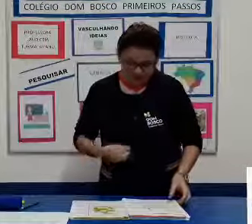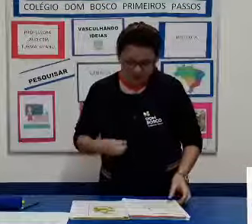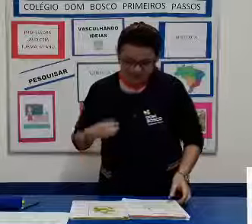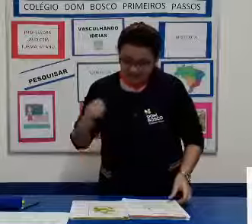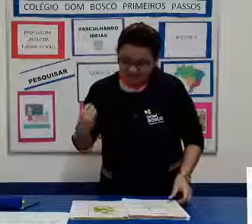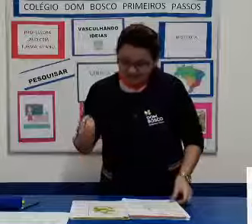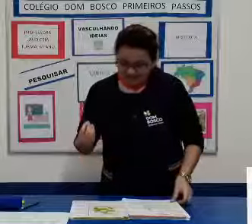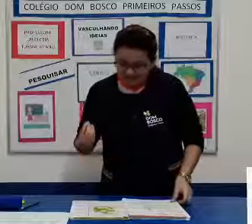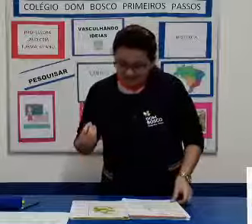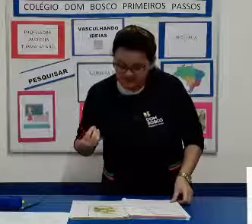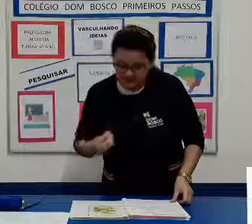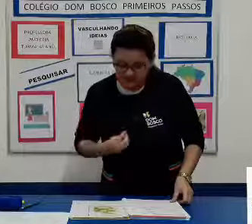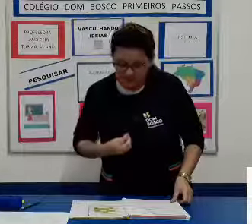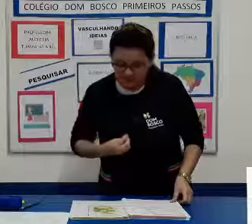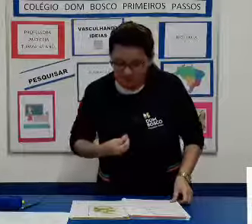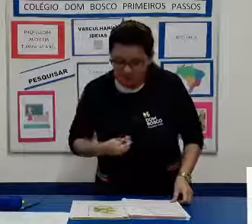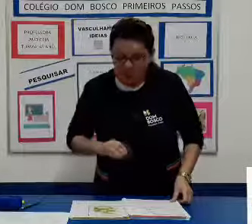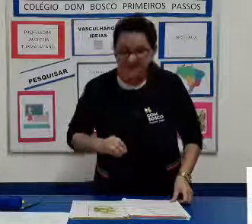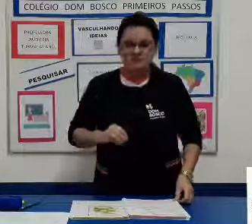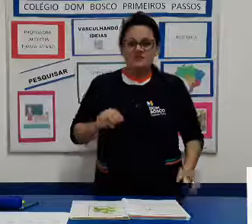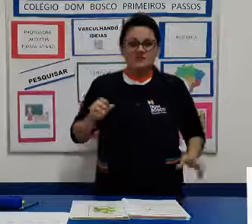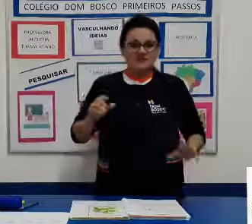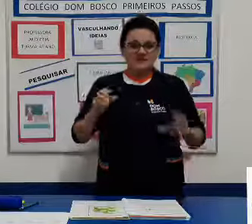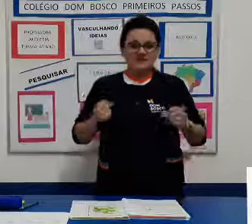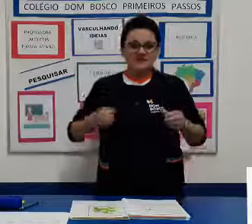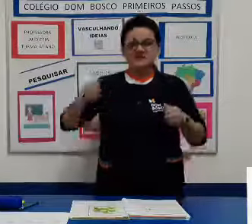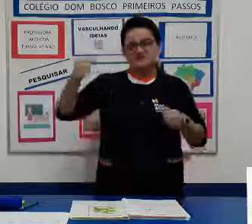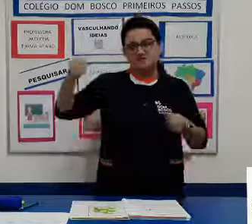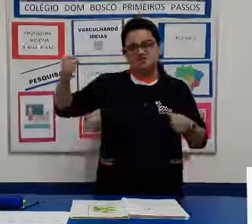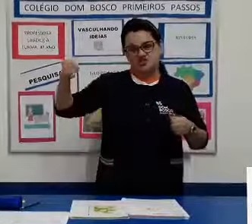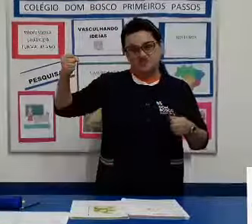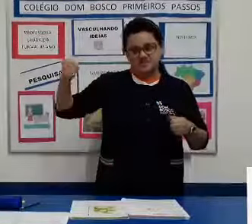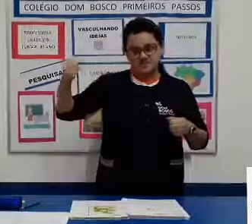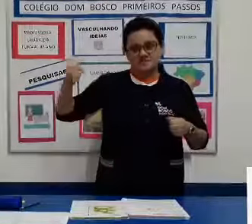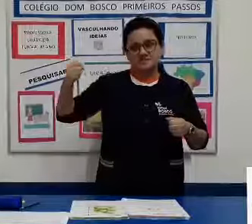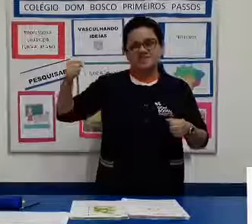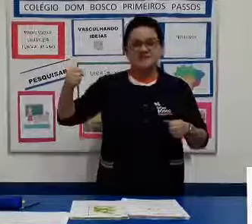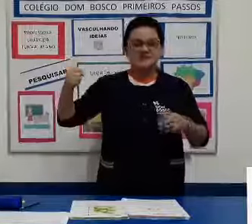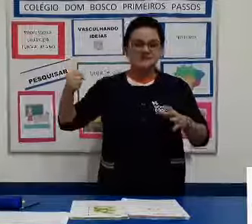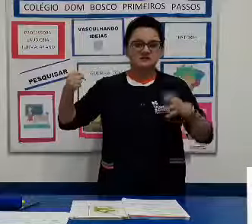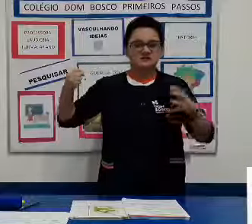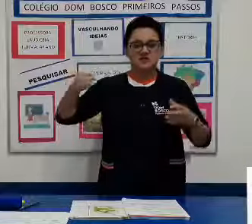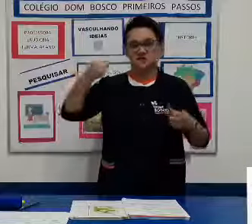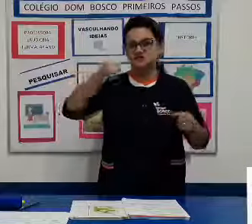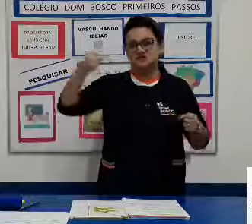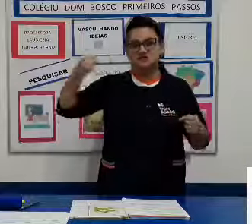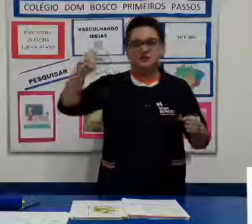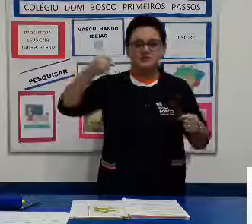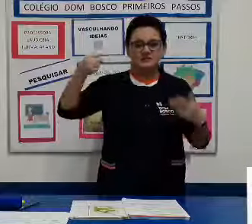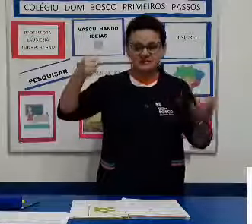página 151, tem várias crianças com umas flechinhas nas mãos. Ali elas estão como se estivessem protestando